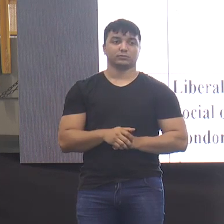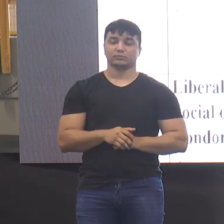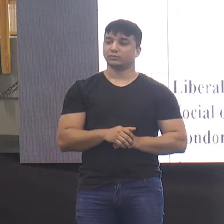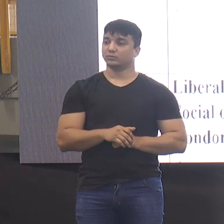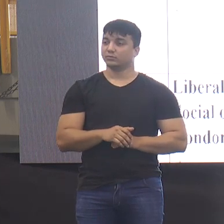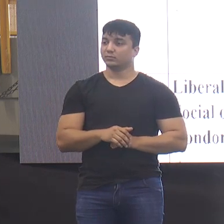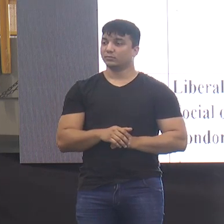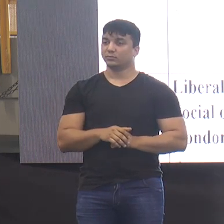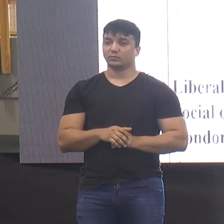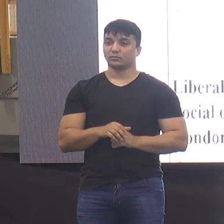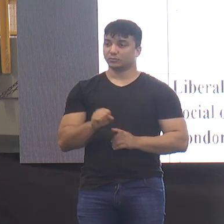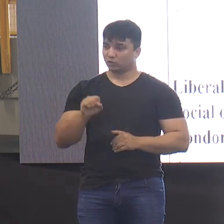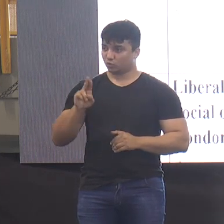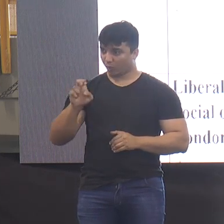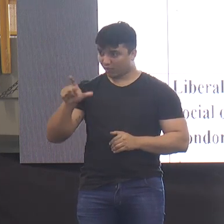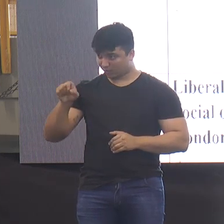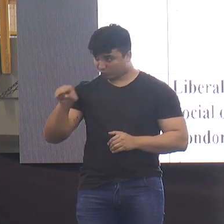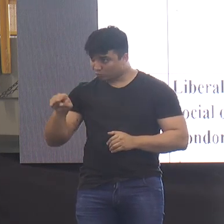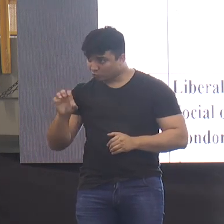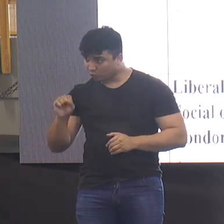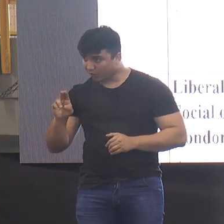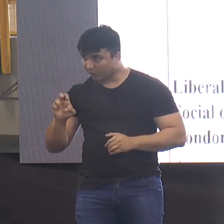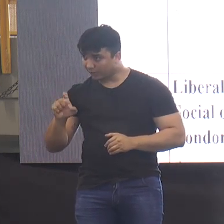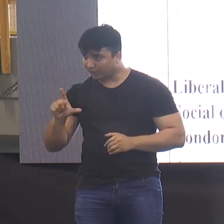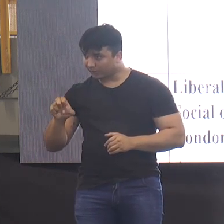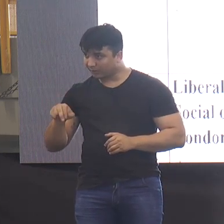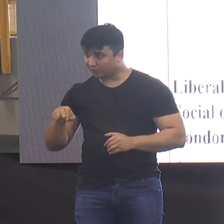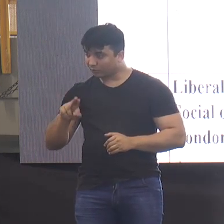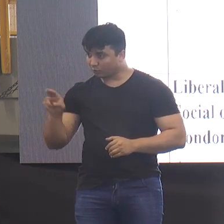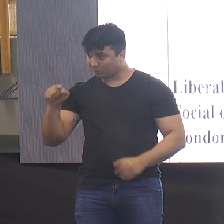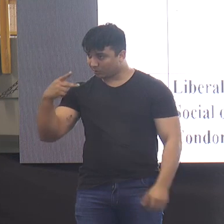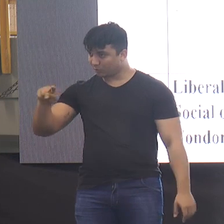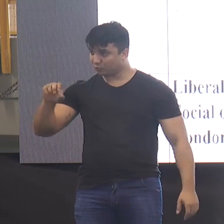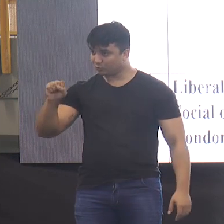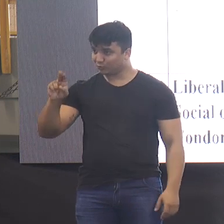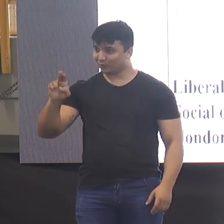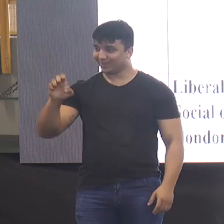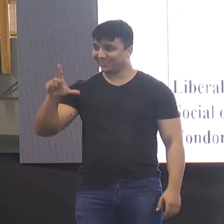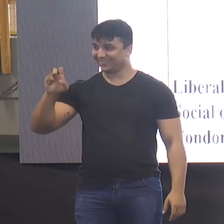Depois você pega Suelen Alves do Nascimento, depois pega a carteirinha aqui.